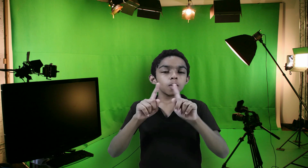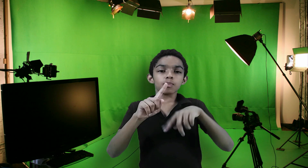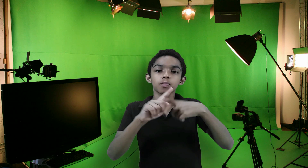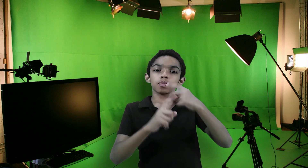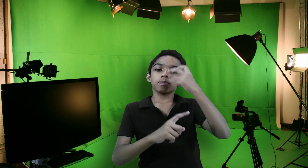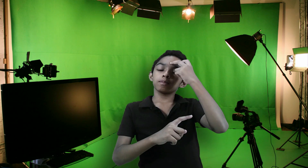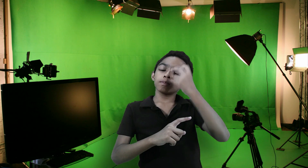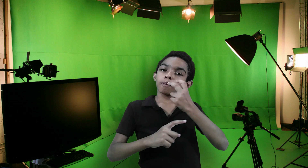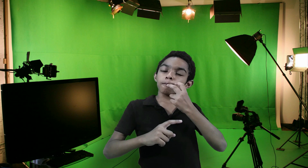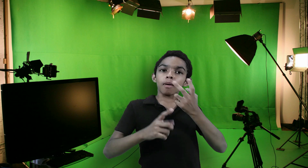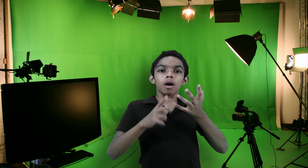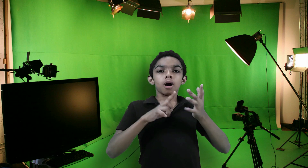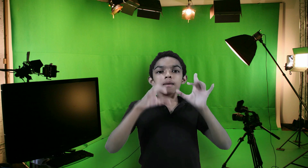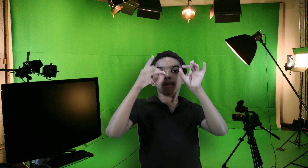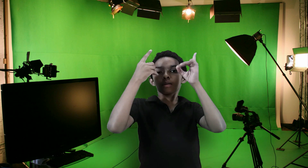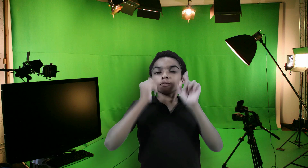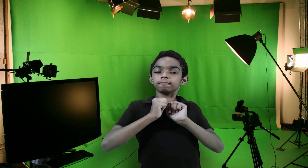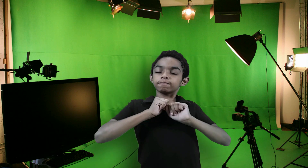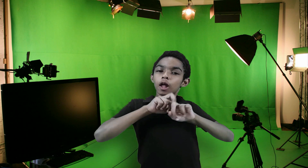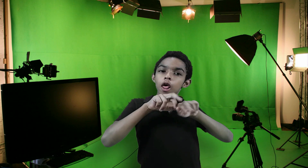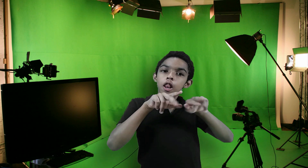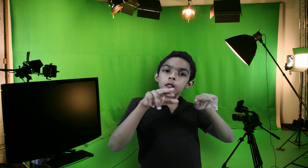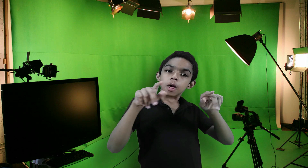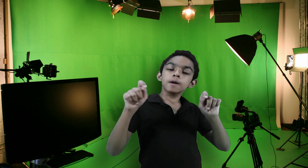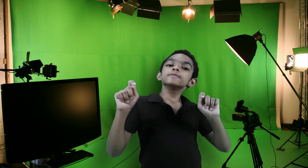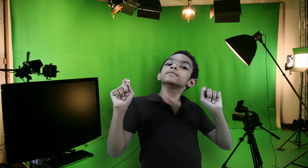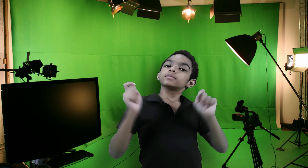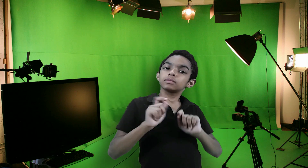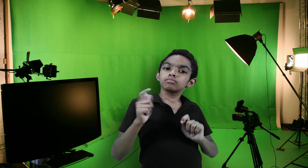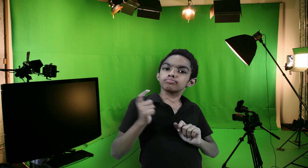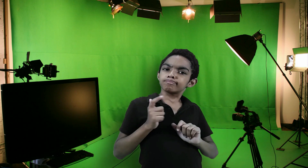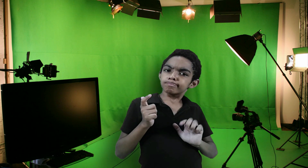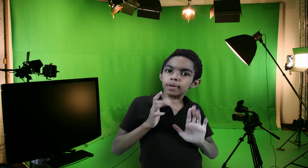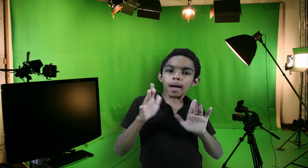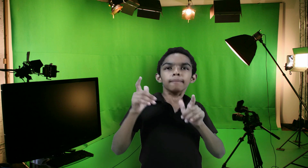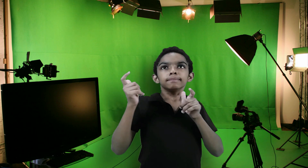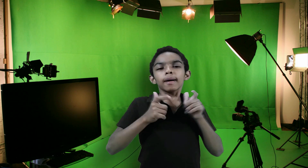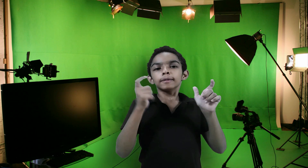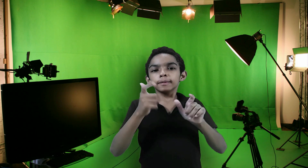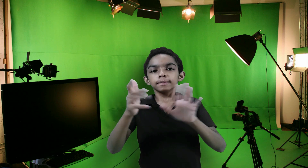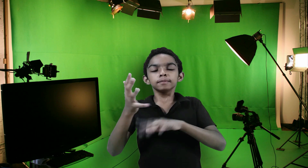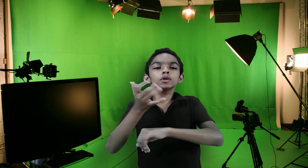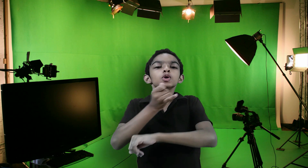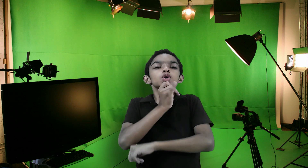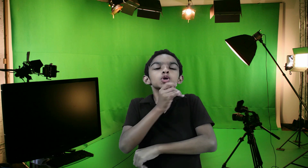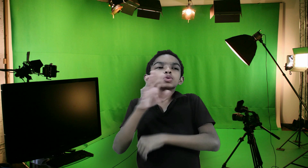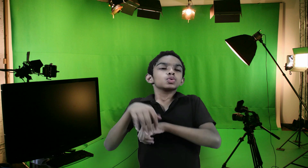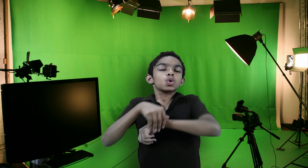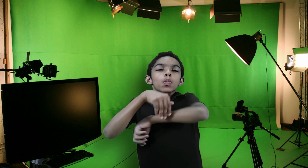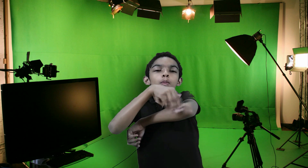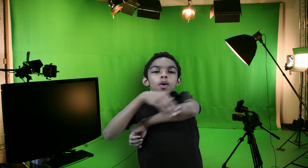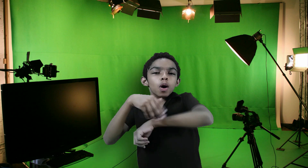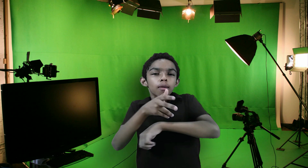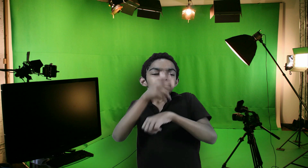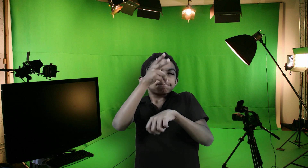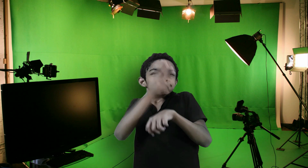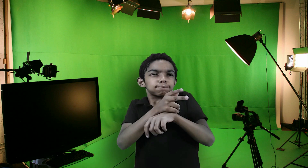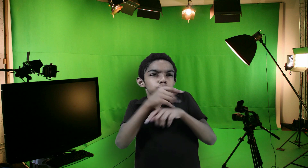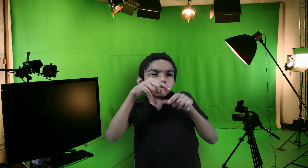surdo, que é capaz também de ter um relacionamento com a deficiente visual, e eles têm sua capacidade, né? Como, por exemplo,